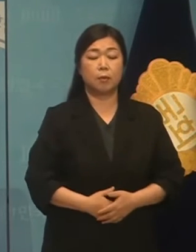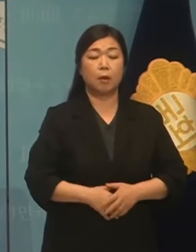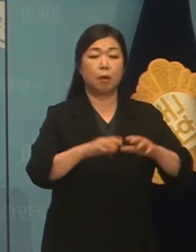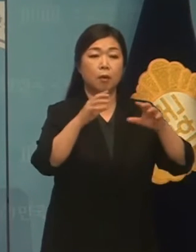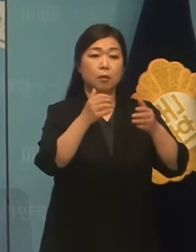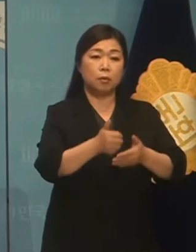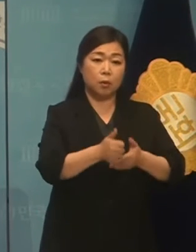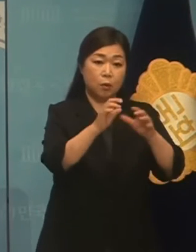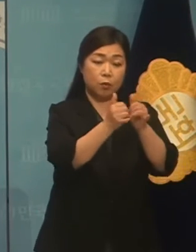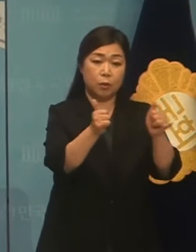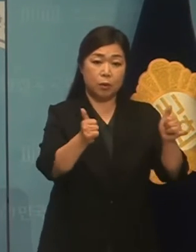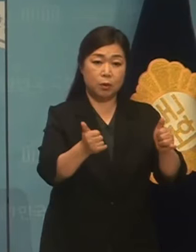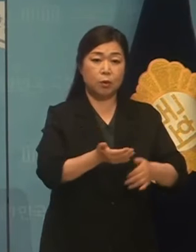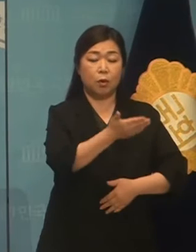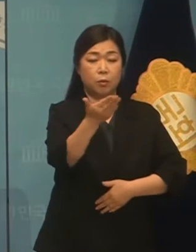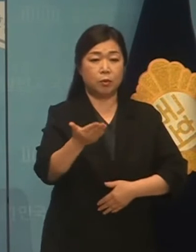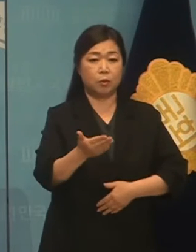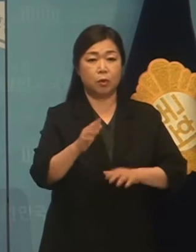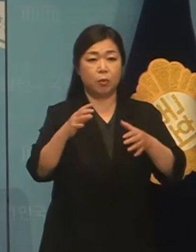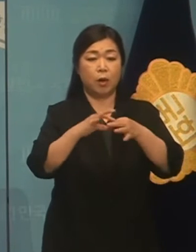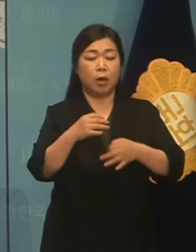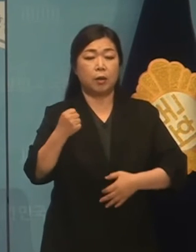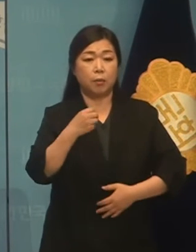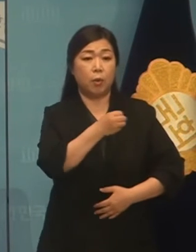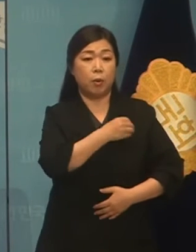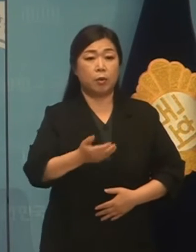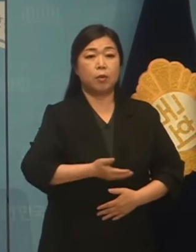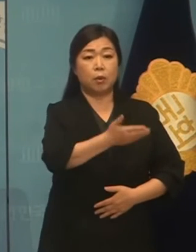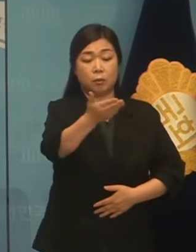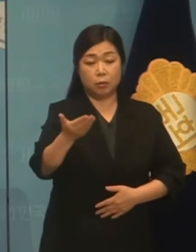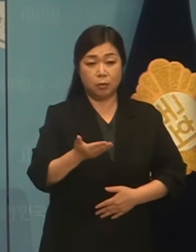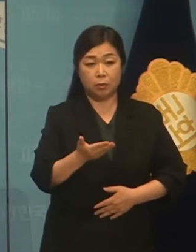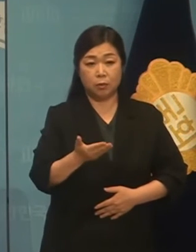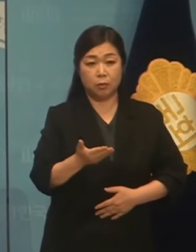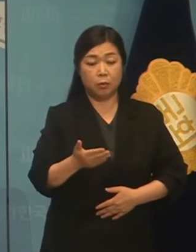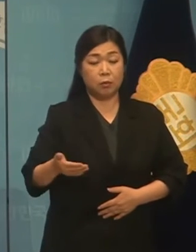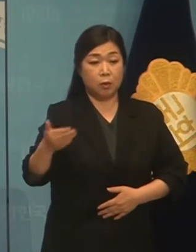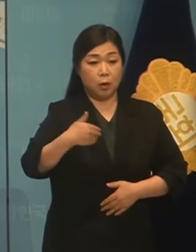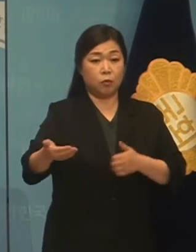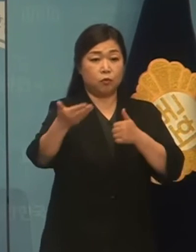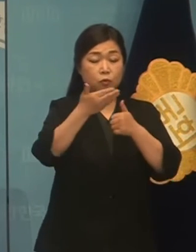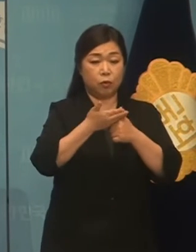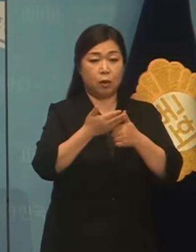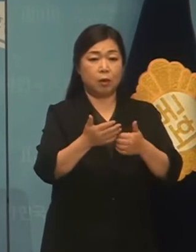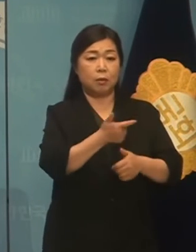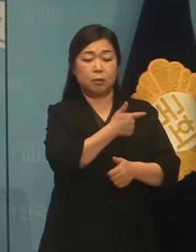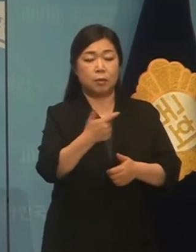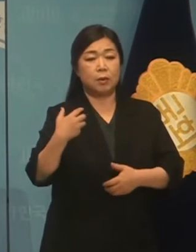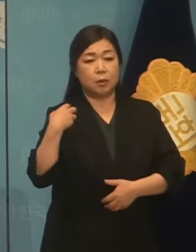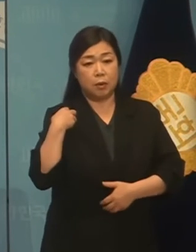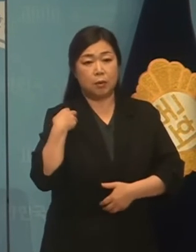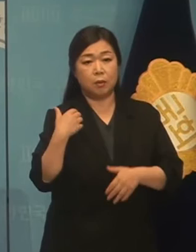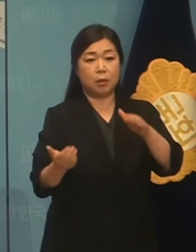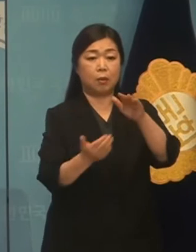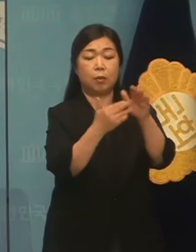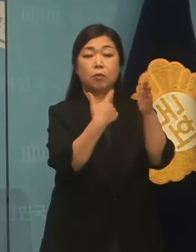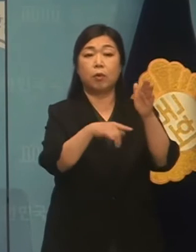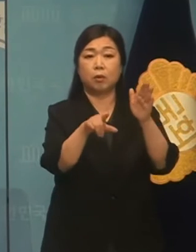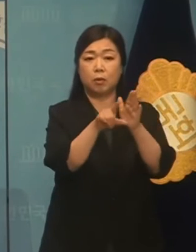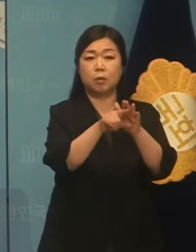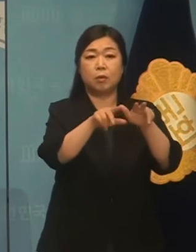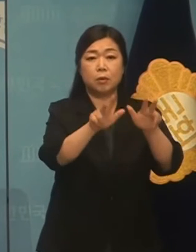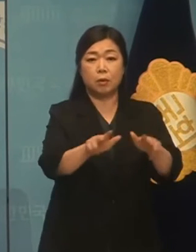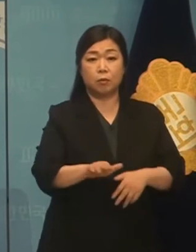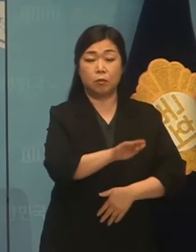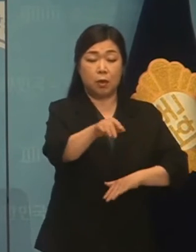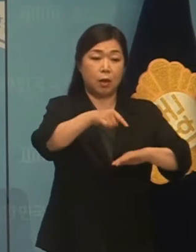존경하는 국민 여러분, 당원 동지 여러분, 국민의힘에게 부여된 이 막중한 시대적 사명을 감당하기 위해서는 이제